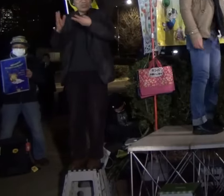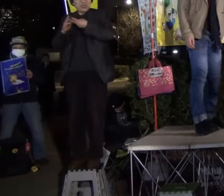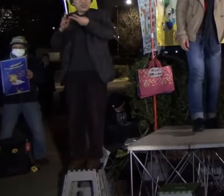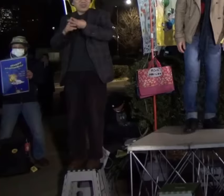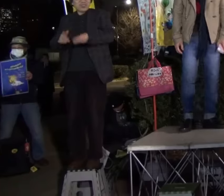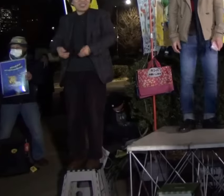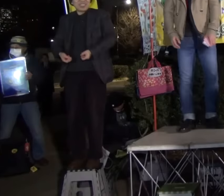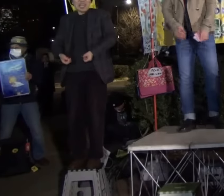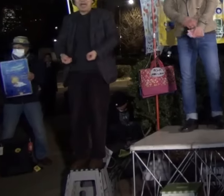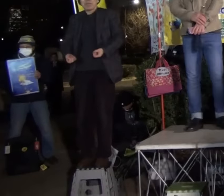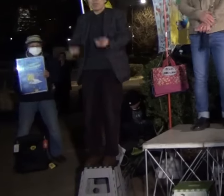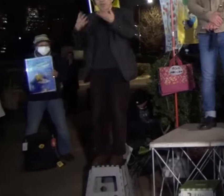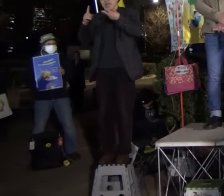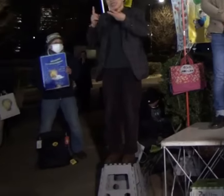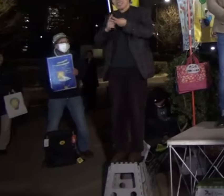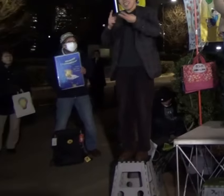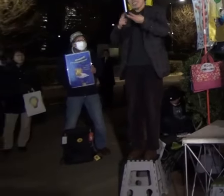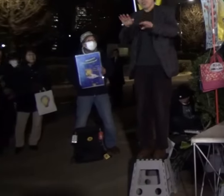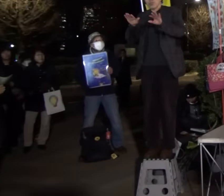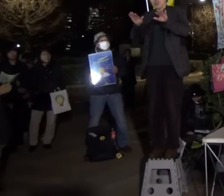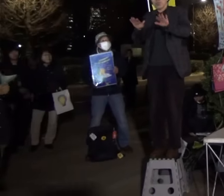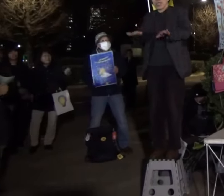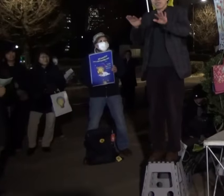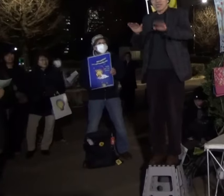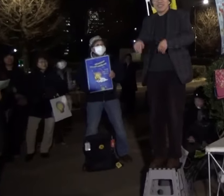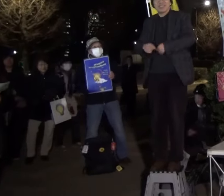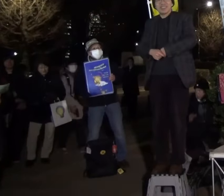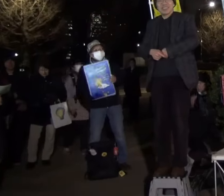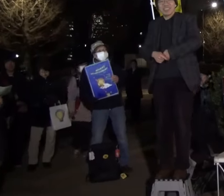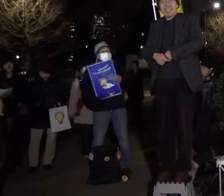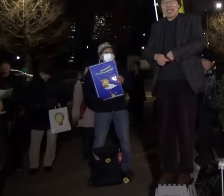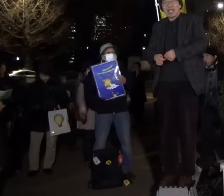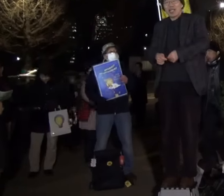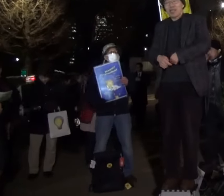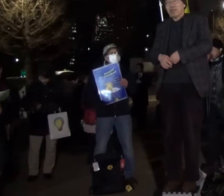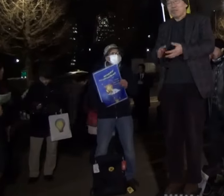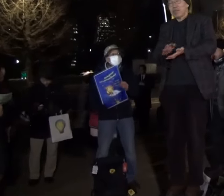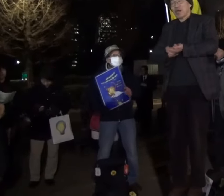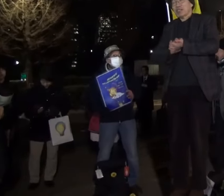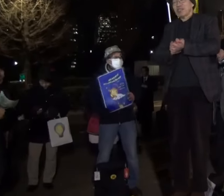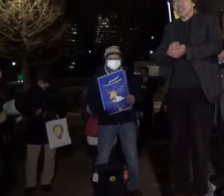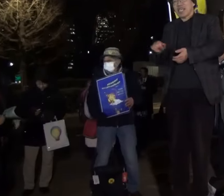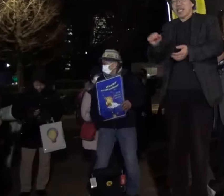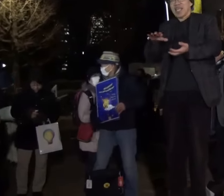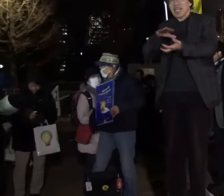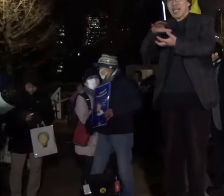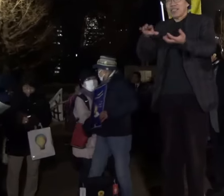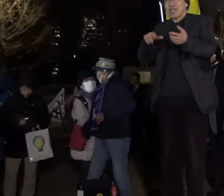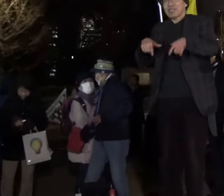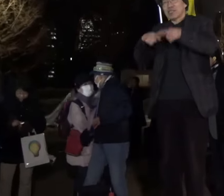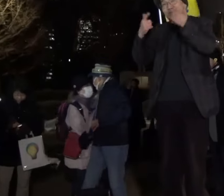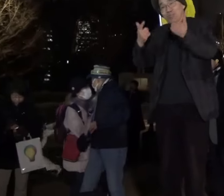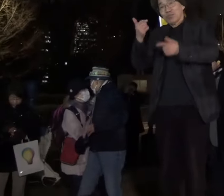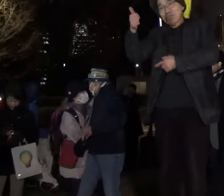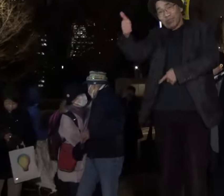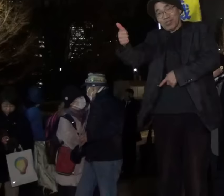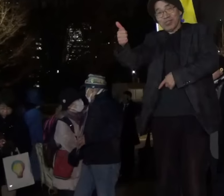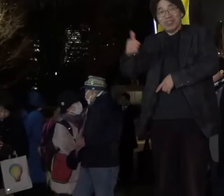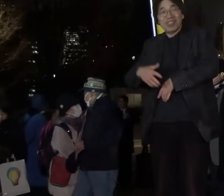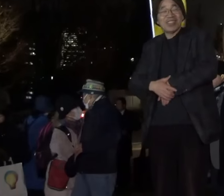ートゥーユー、ハッピーバースデーリア荒木くん、ハッピーバースデートゥー